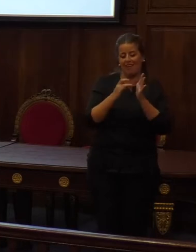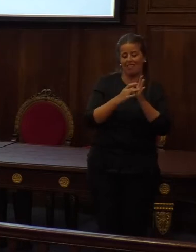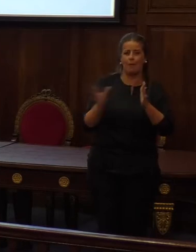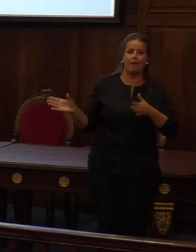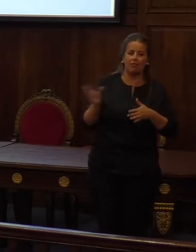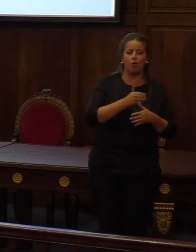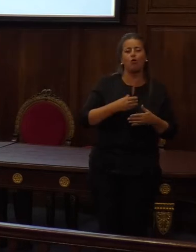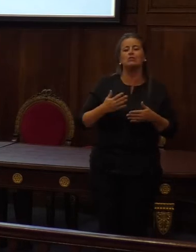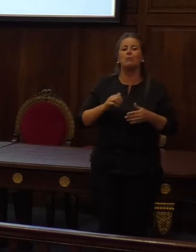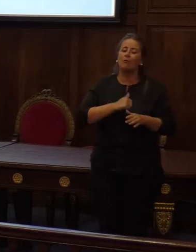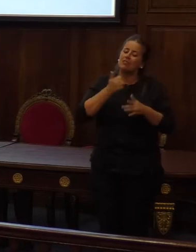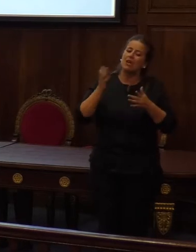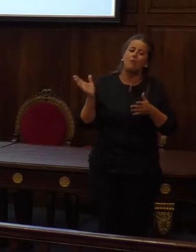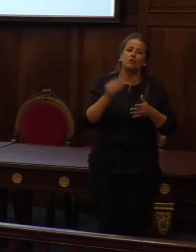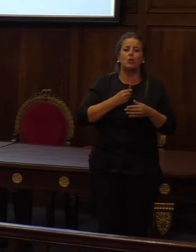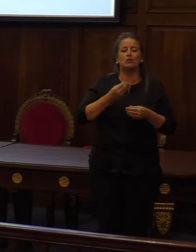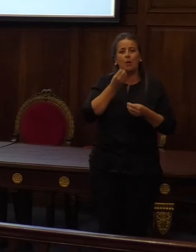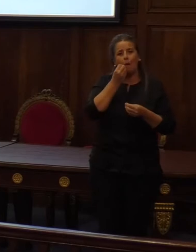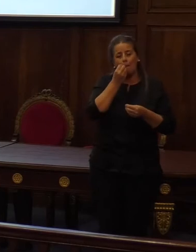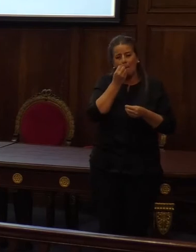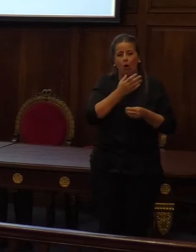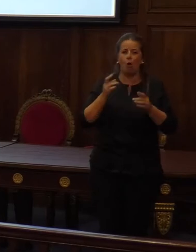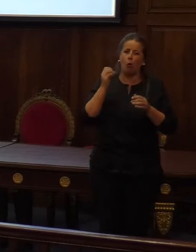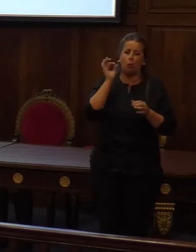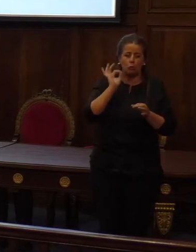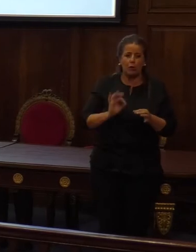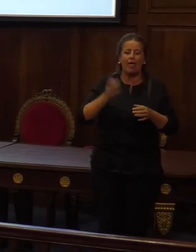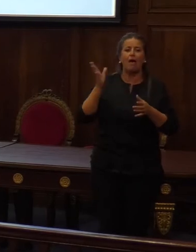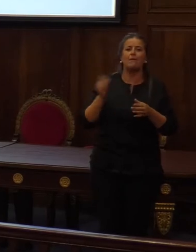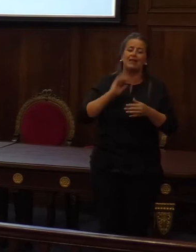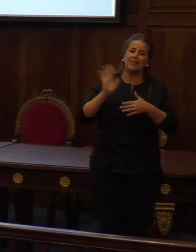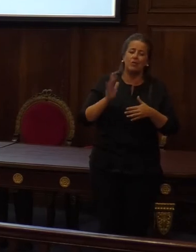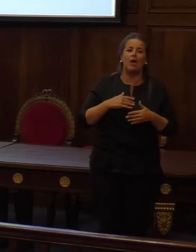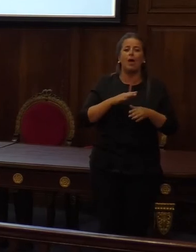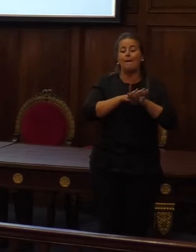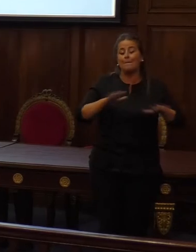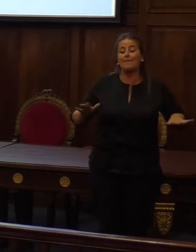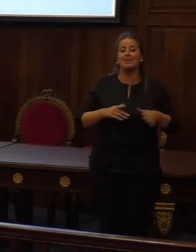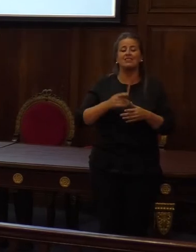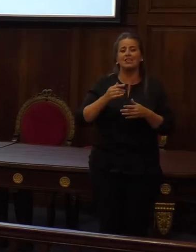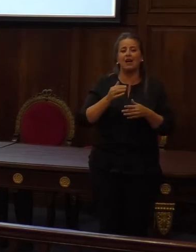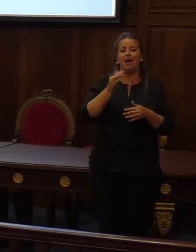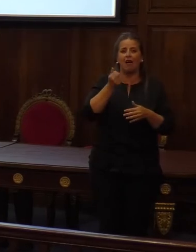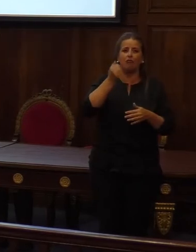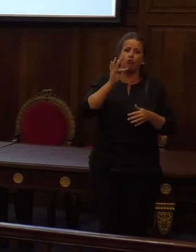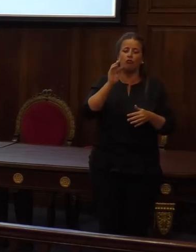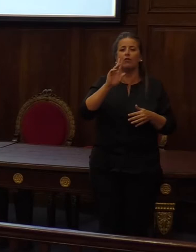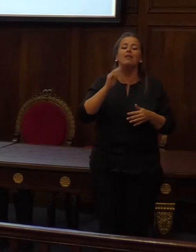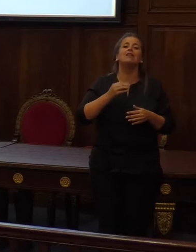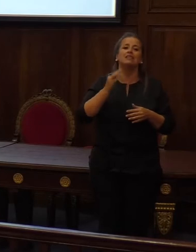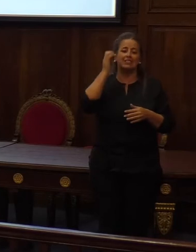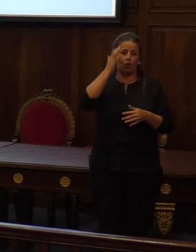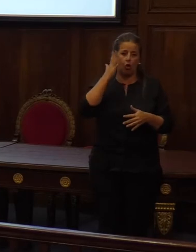oportunidad para saludarla con nuestra mayor consideración y estima, mesa representativa de AFUR Psicología.